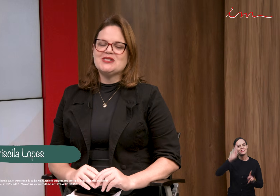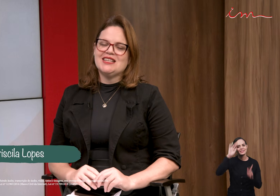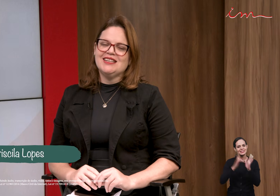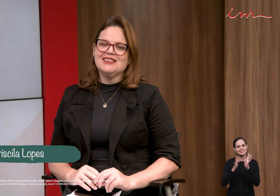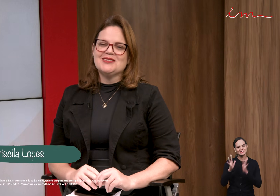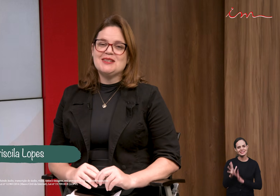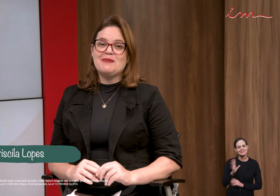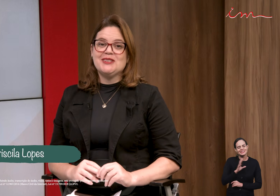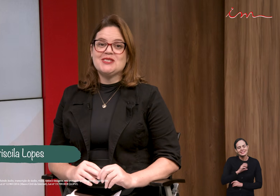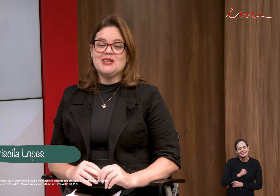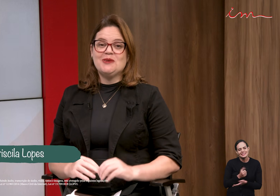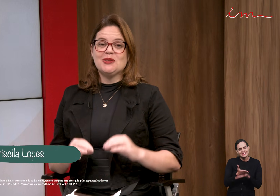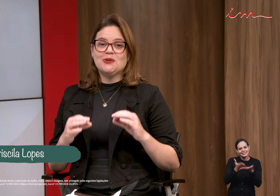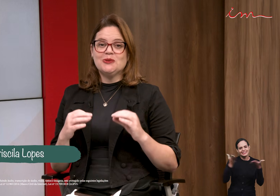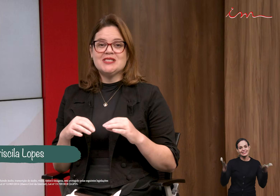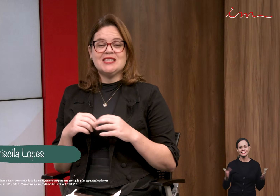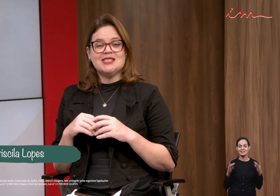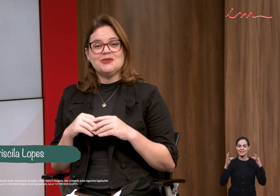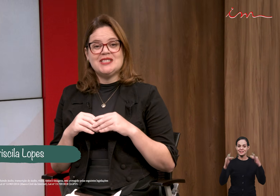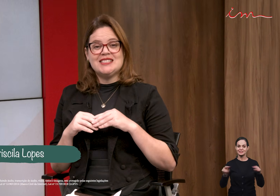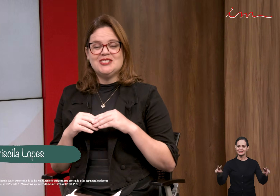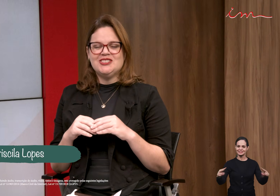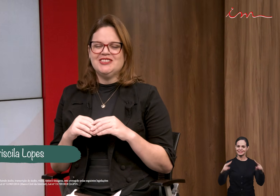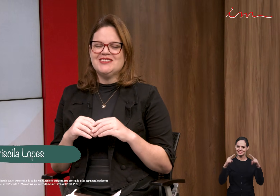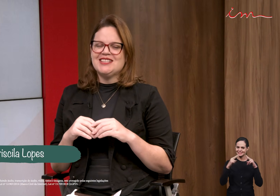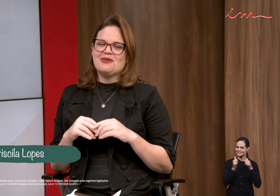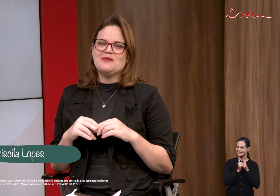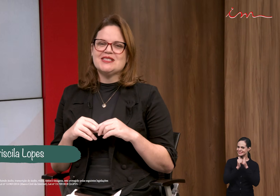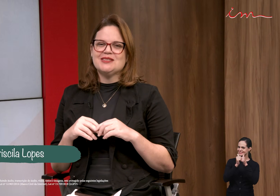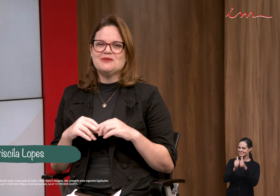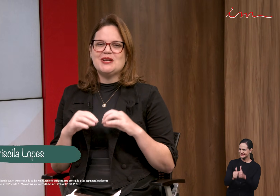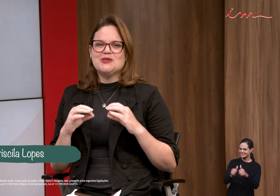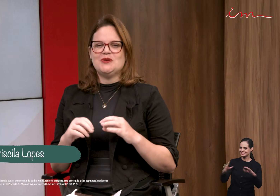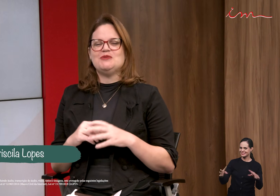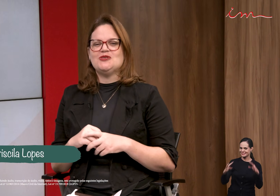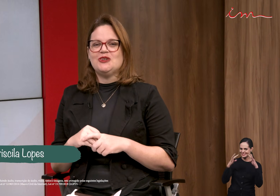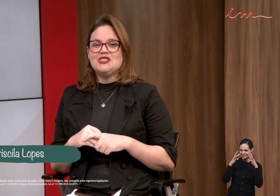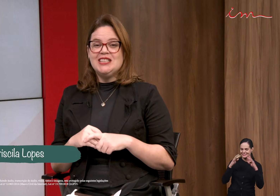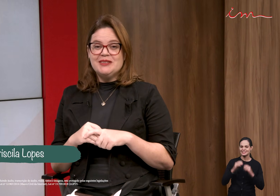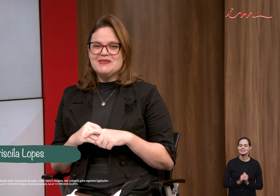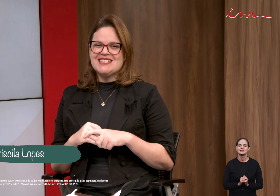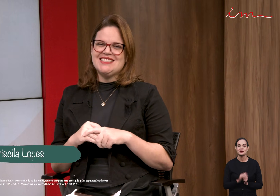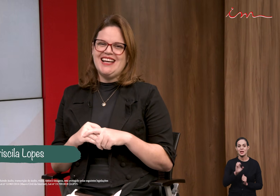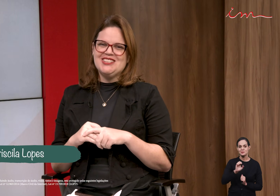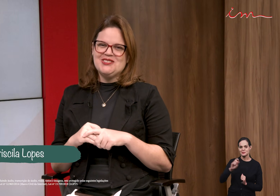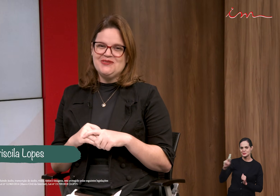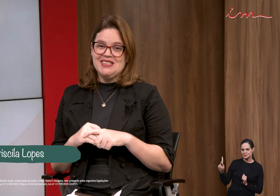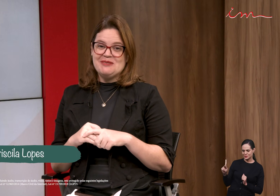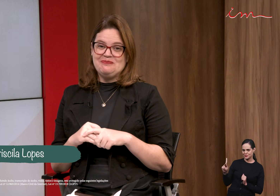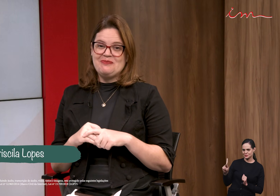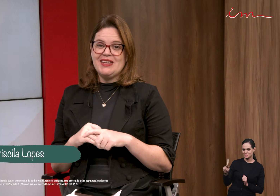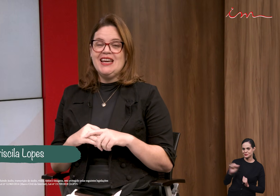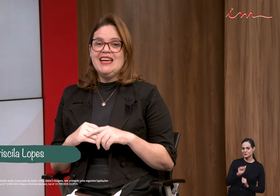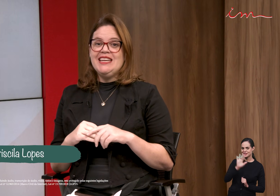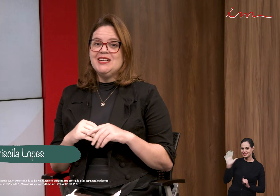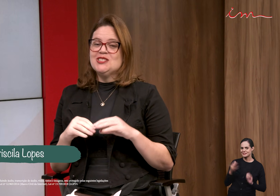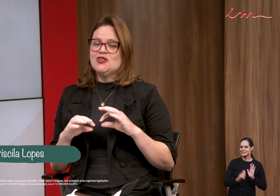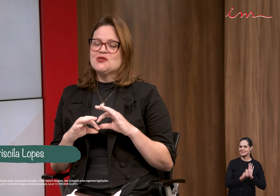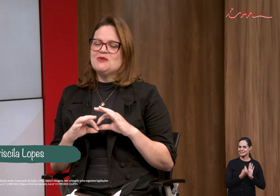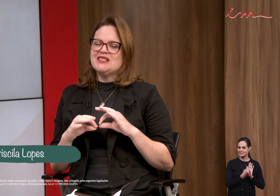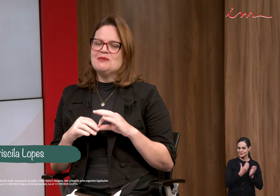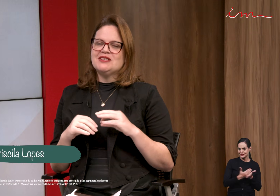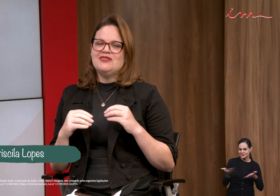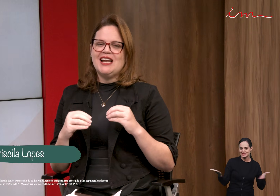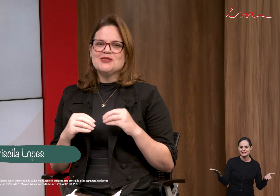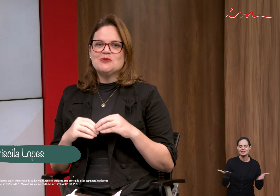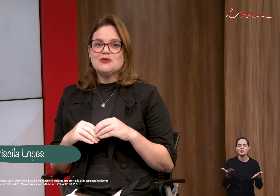A paz do Senhor, meus queridos, a paz do Senhor a todos que estão nos assistindo. Está começando mais um episódio de Libras, Sinais de Vida. E antes de